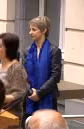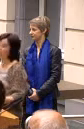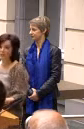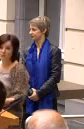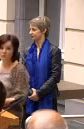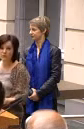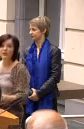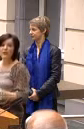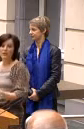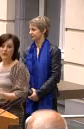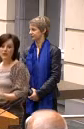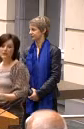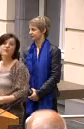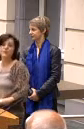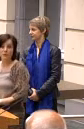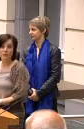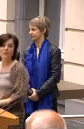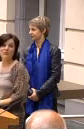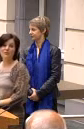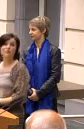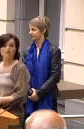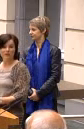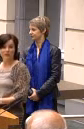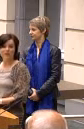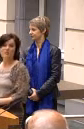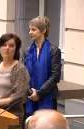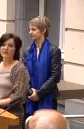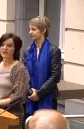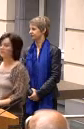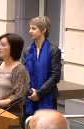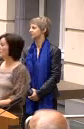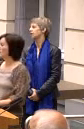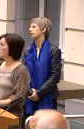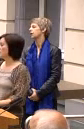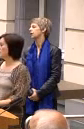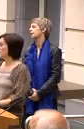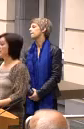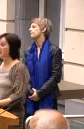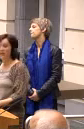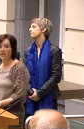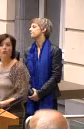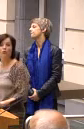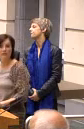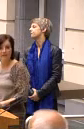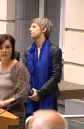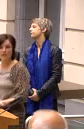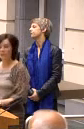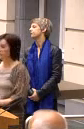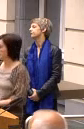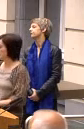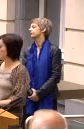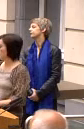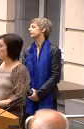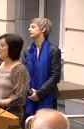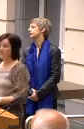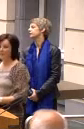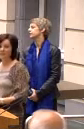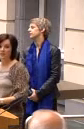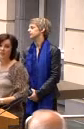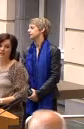we niet doen. De seizoenen komen eraan van onder andere de pretparken. Hoe zit het met mijn gezin? Ga ik nog kunnen deelnemen of niet? Maar het gaat veel verder dan